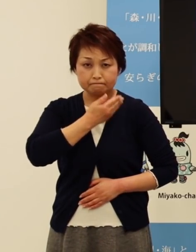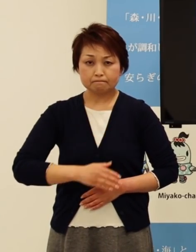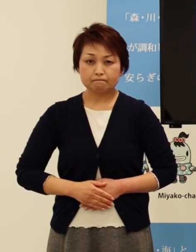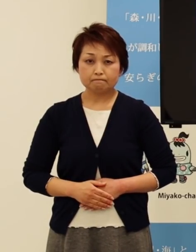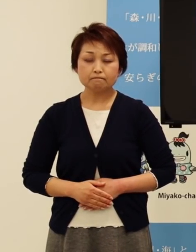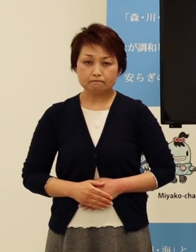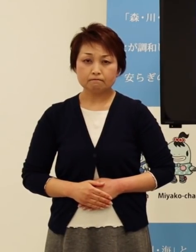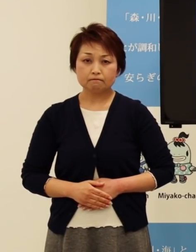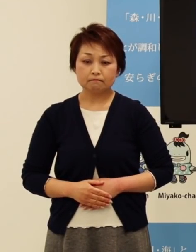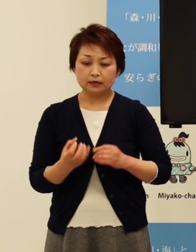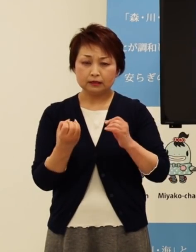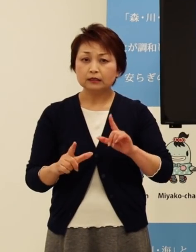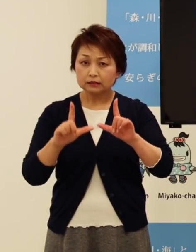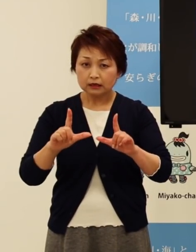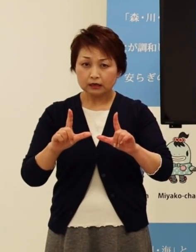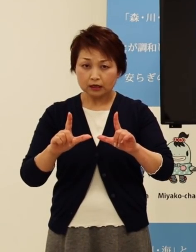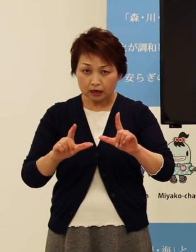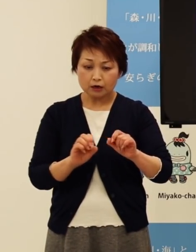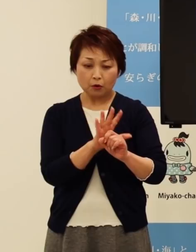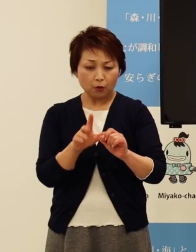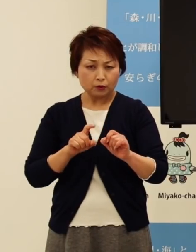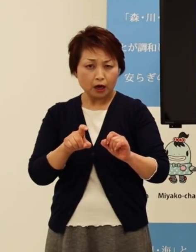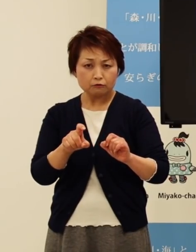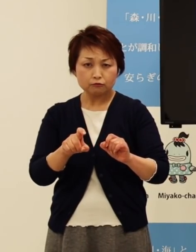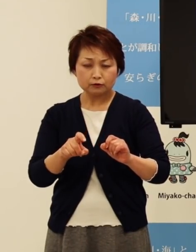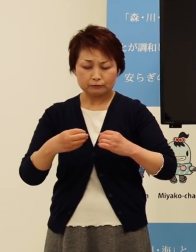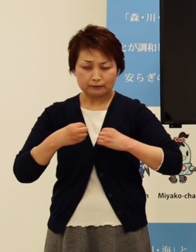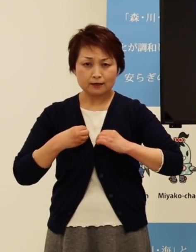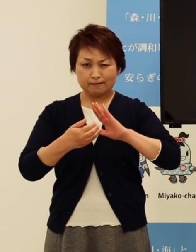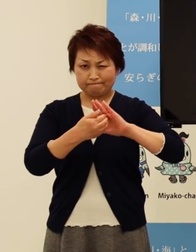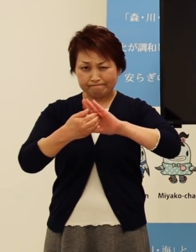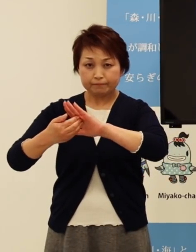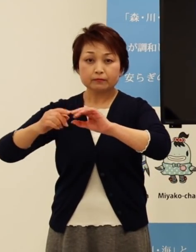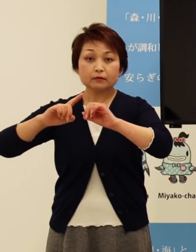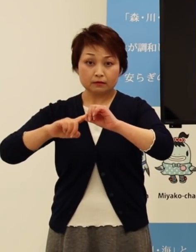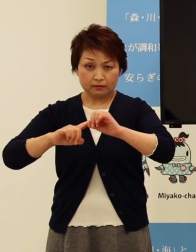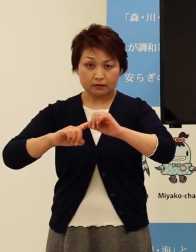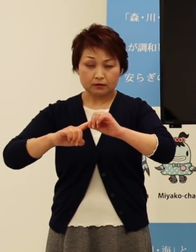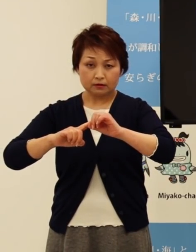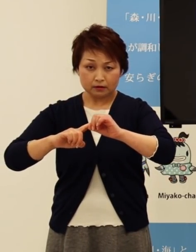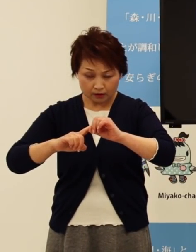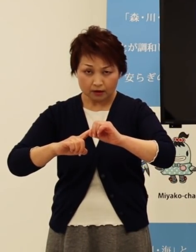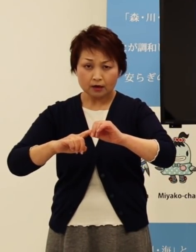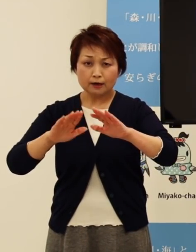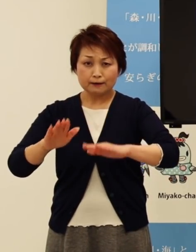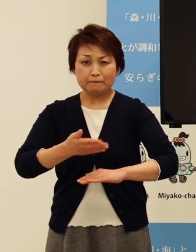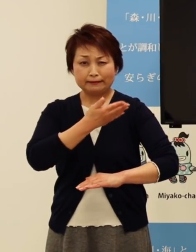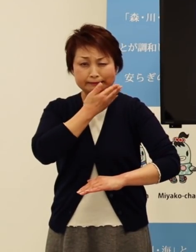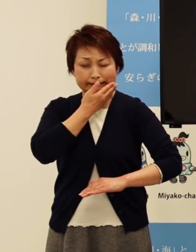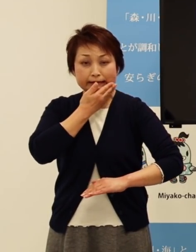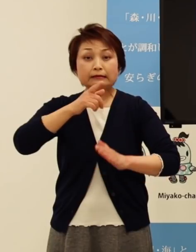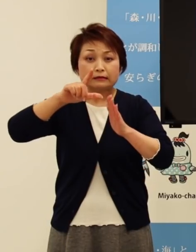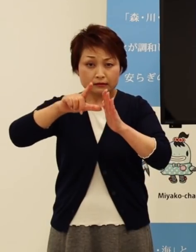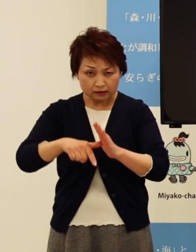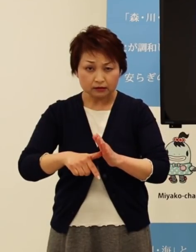新型コロナウイルス感染症を防ぐため最大限の危機意識を持